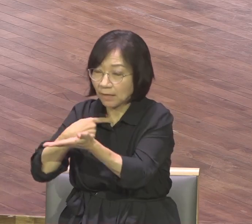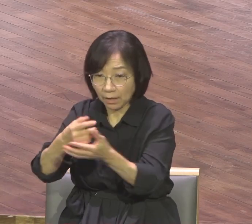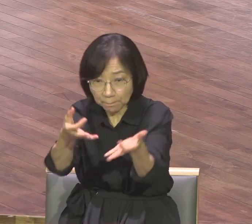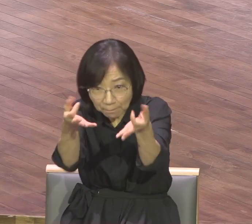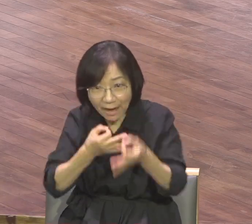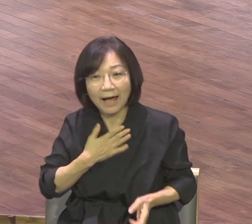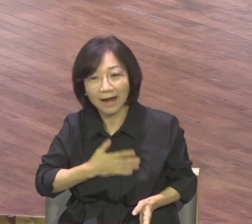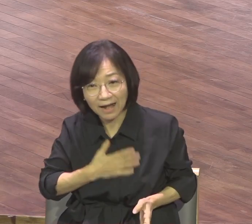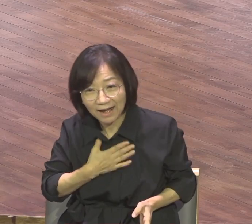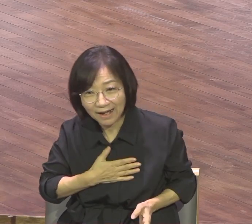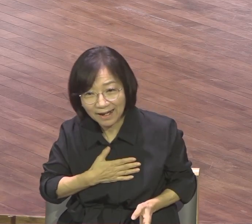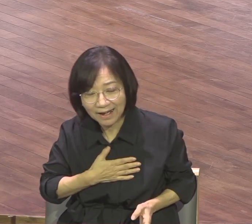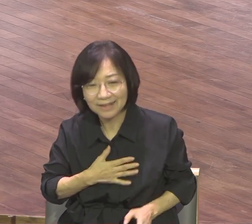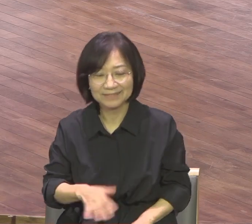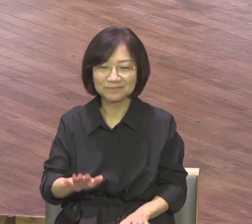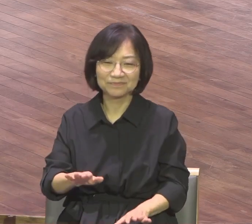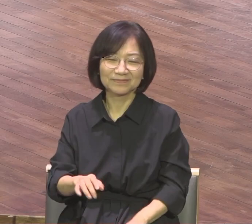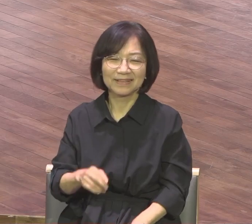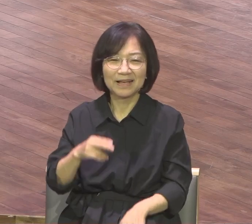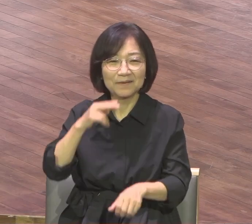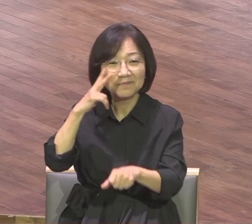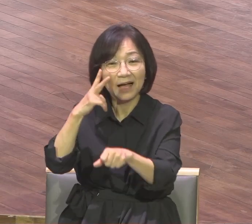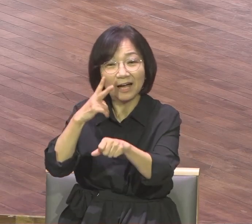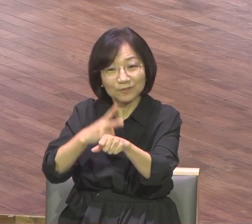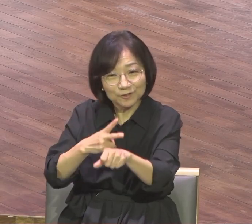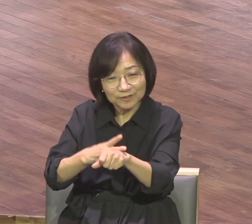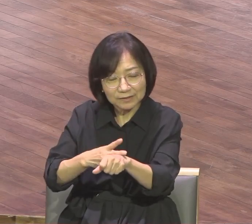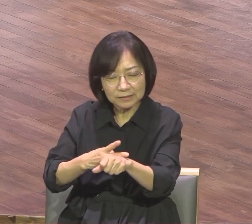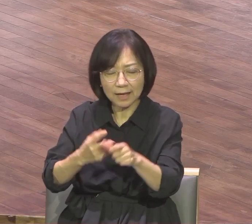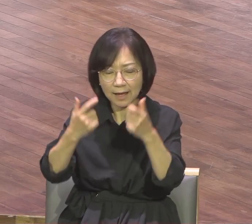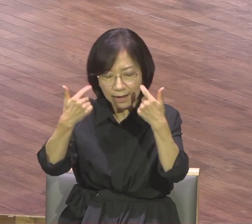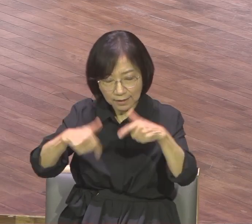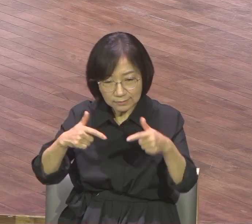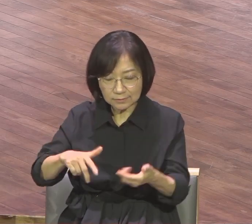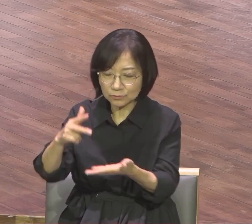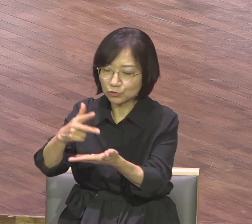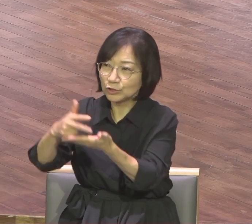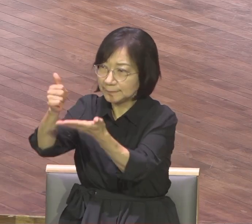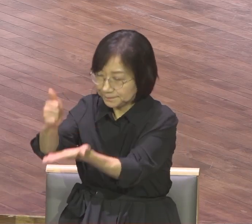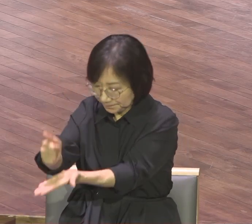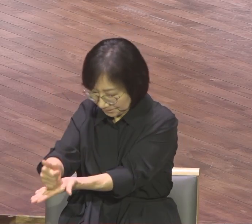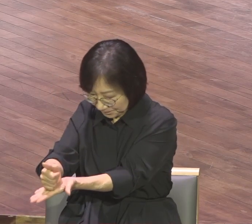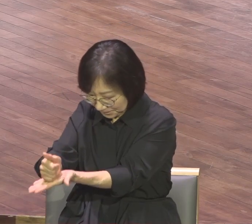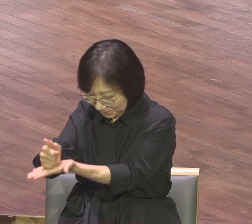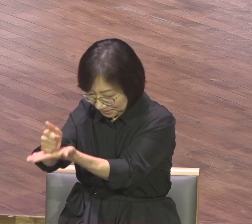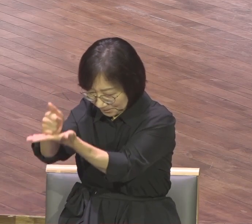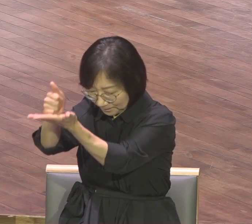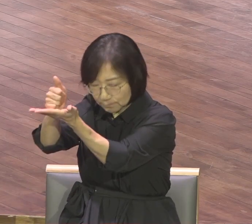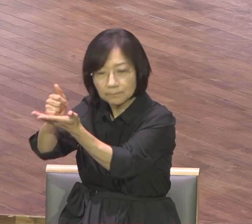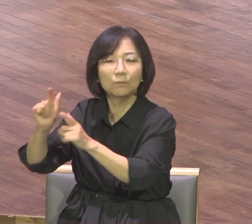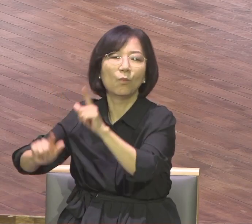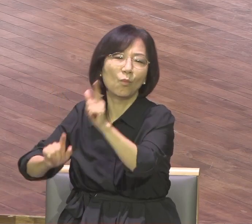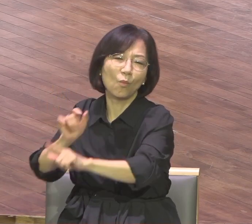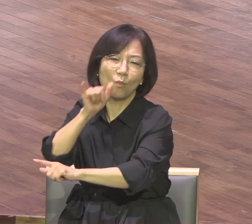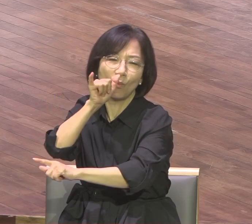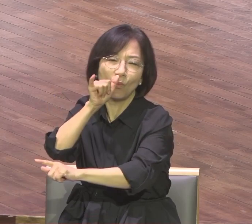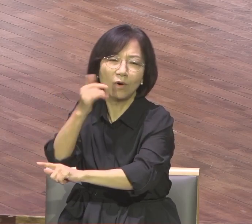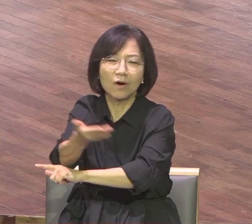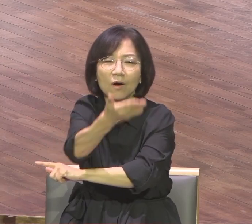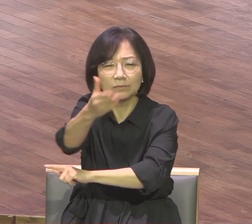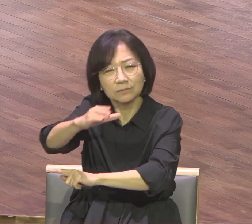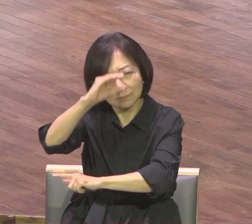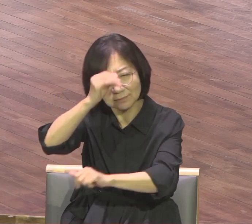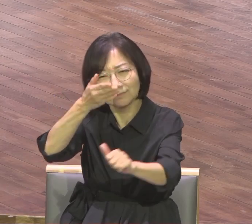바울의 이 사역 자세는 항상 주를 섬기는 자세예요. 여러분도 그리 되시기 바랍니다. 주님을